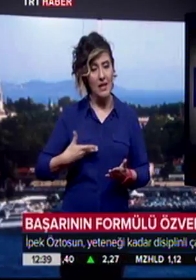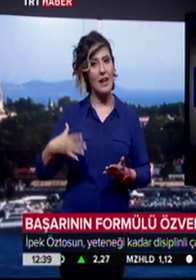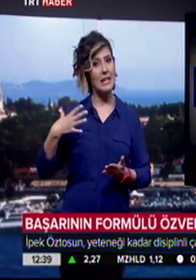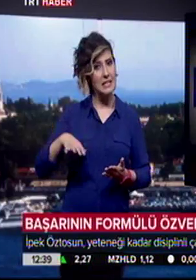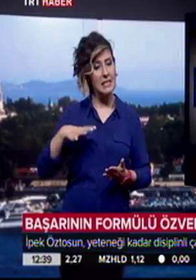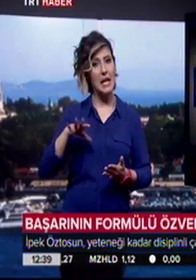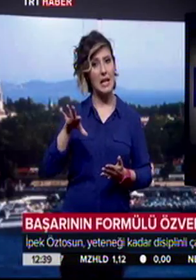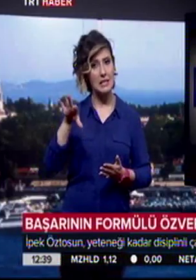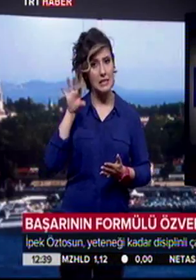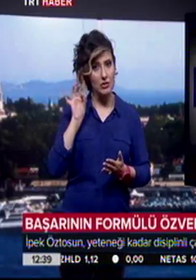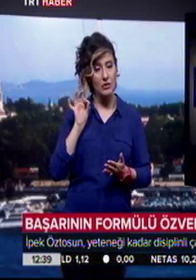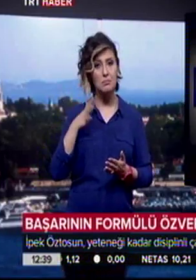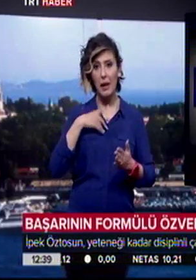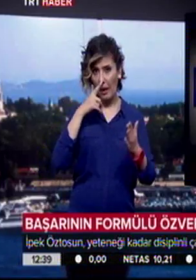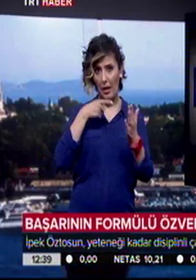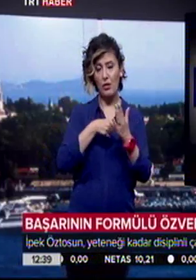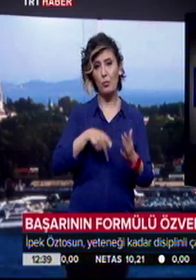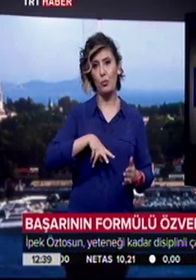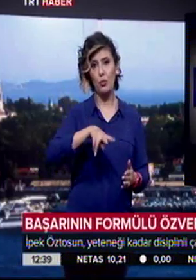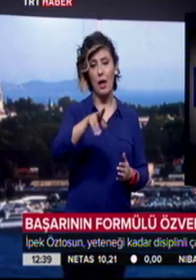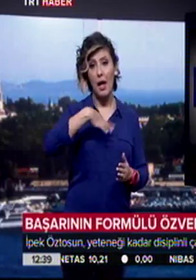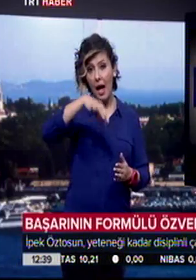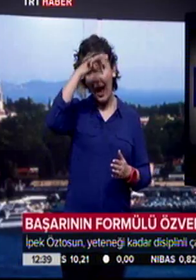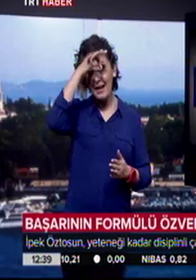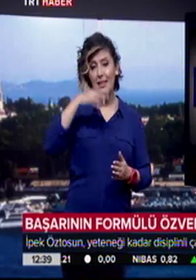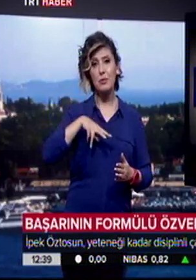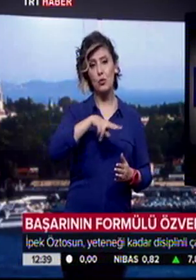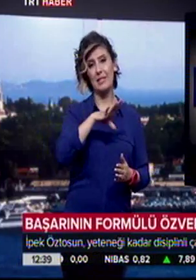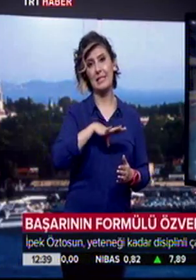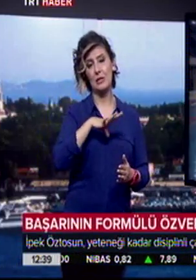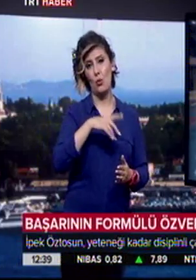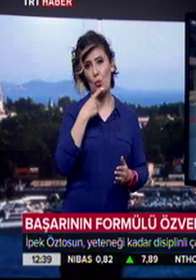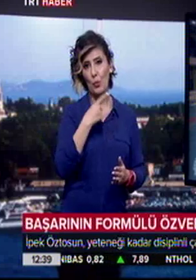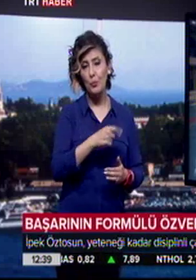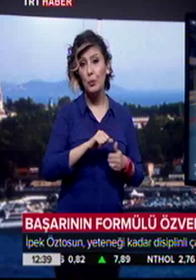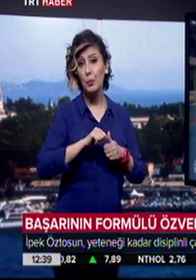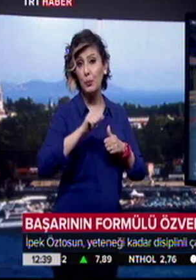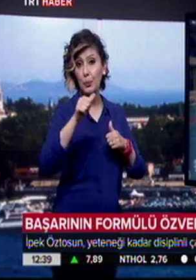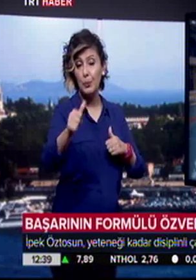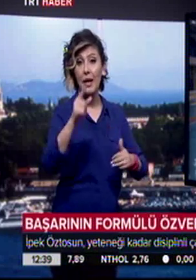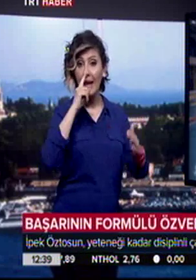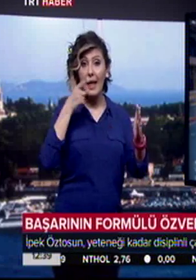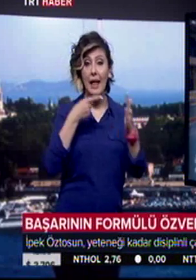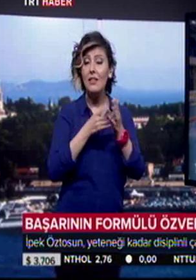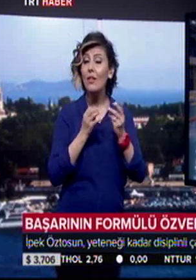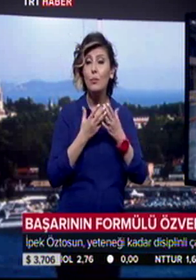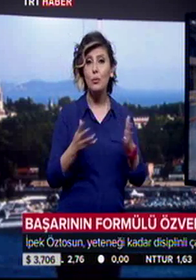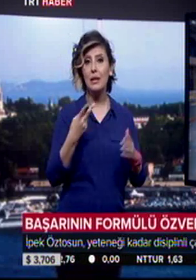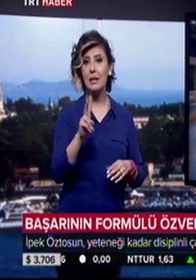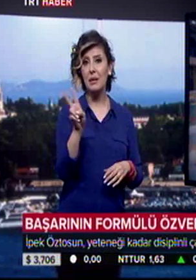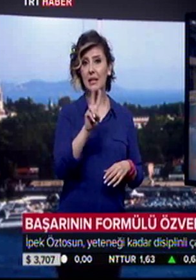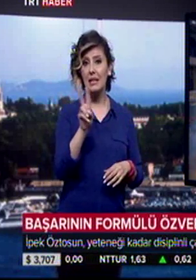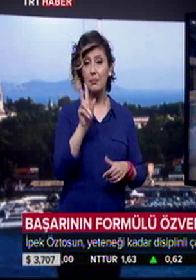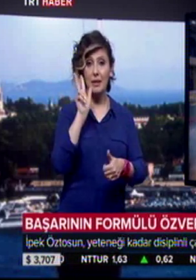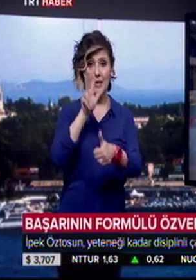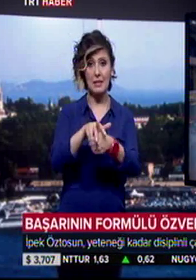ettim. Benim de hedeflerim bu yönde zaten. Akademisyenlik yolunda ilerlemek. Uzun vadedeki en büyük hedefim